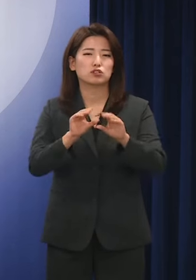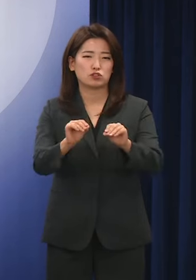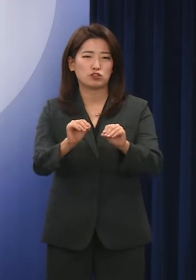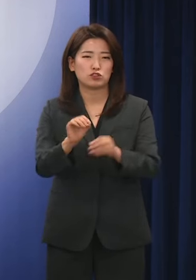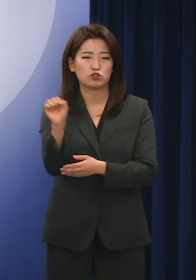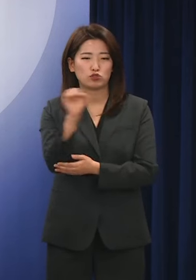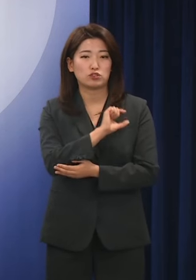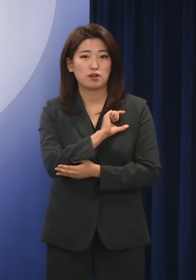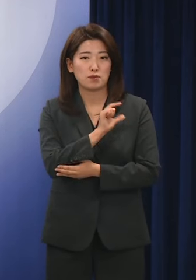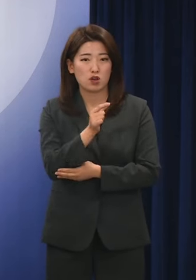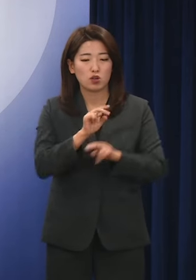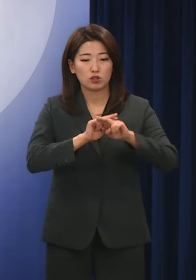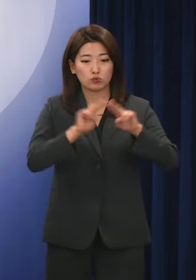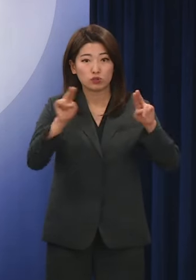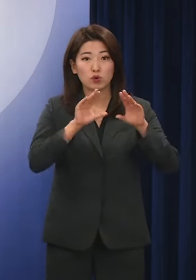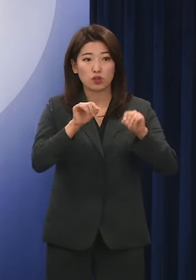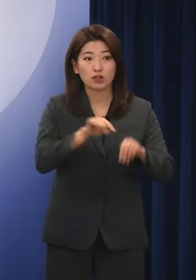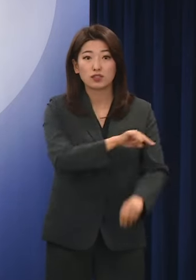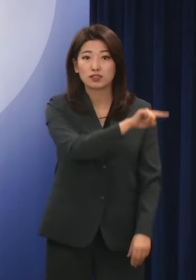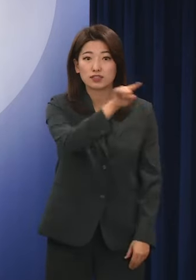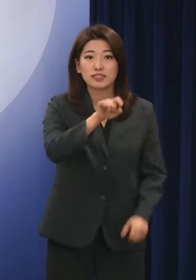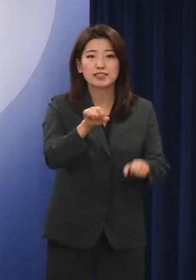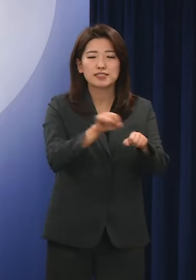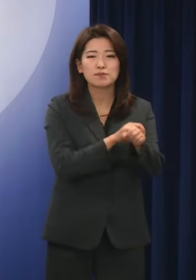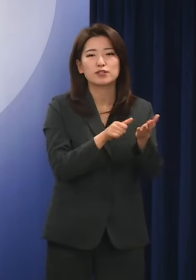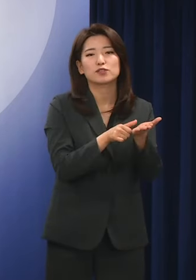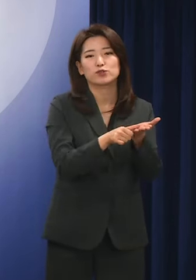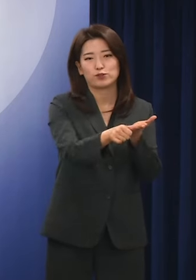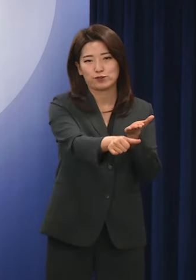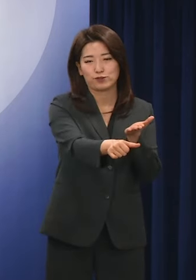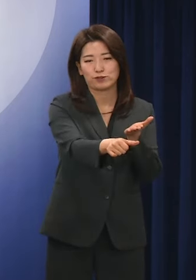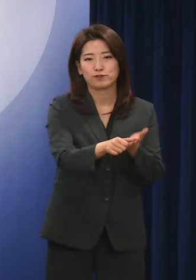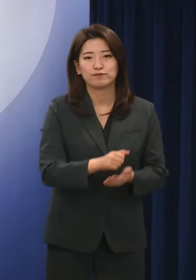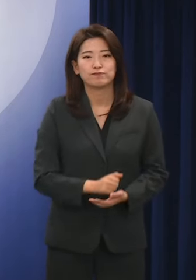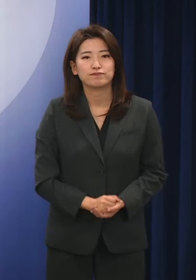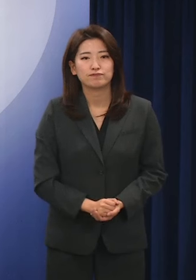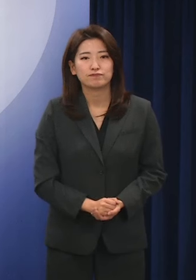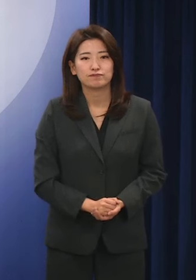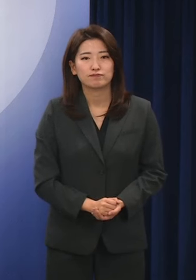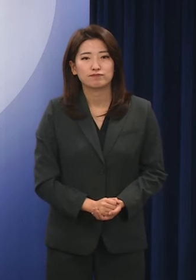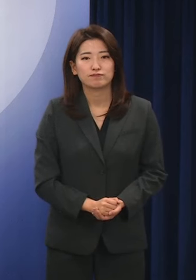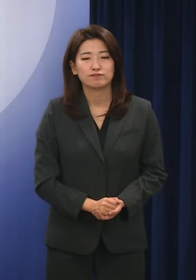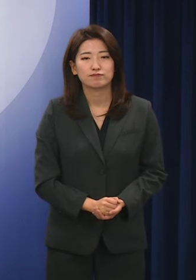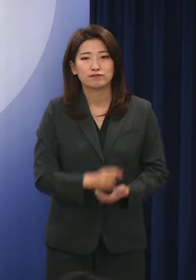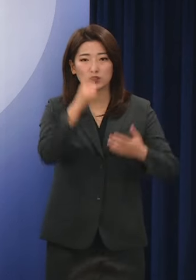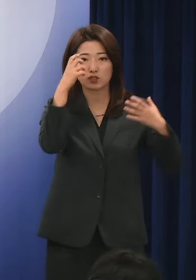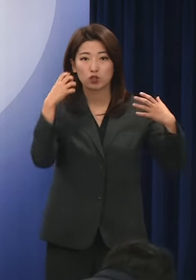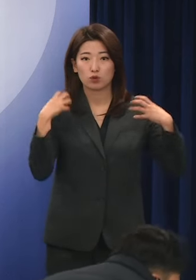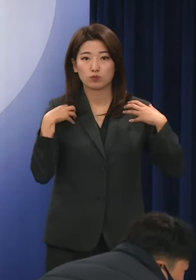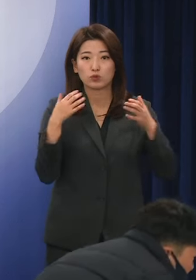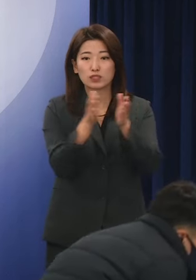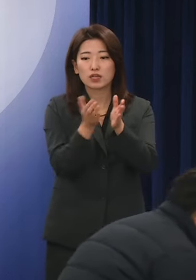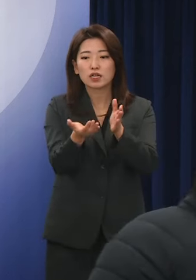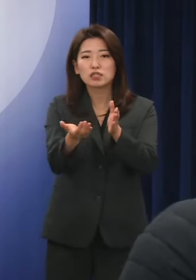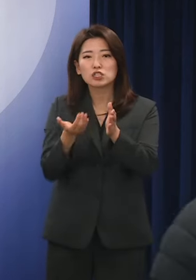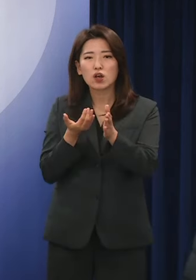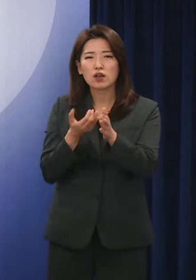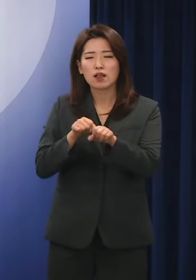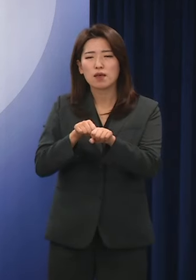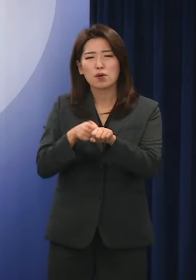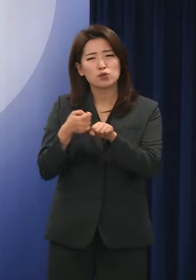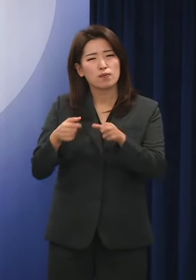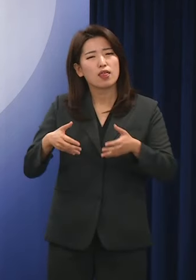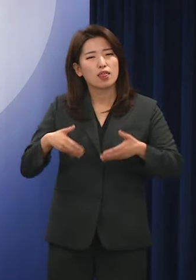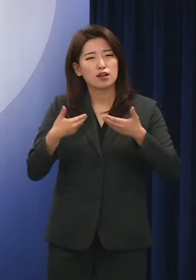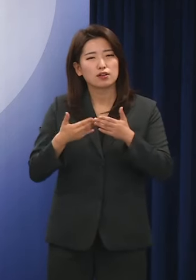취소 정지 등 행정제재 특별 감면과 현 정부 출범 이전 경미한 징계 처분을 받은